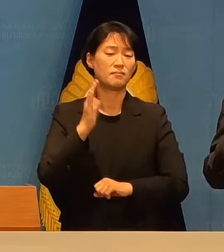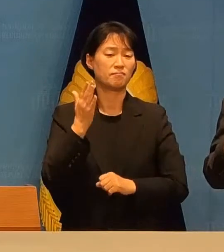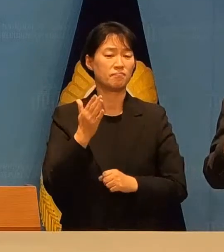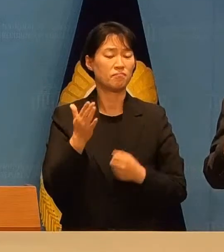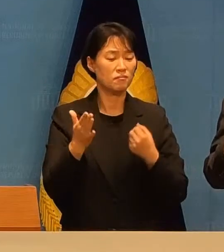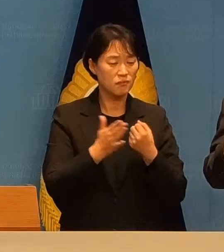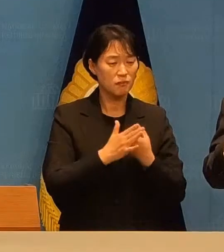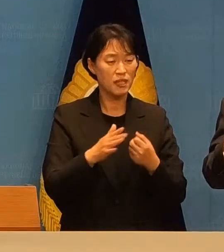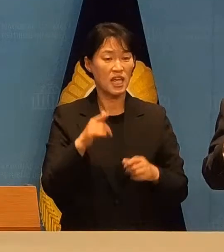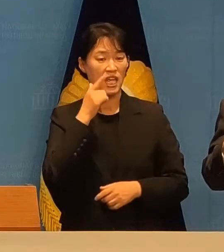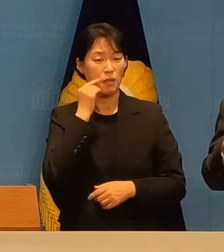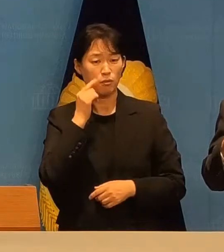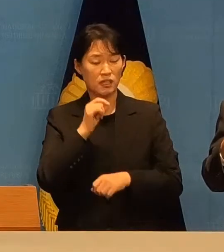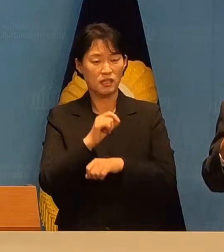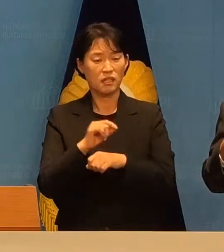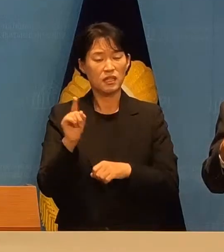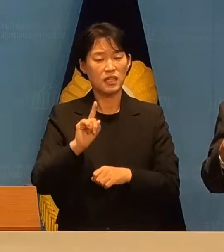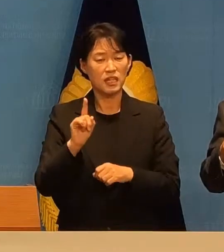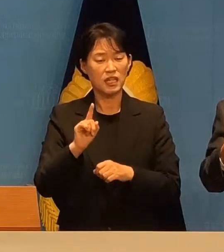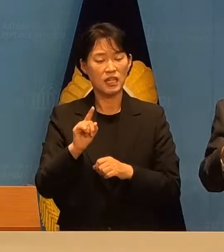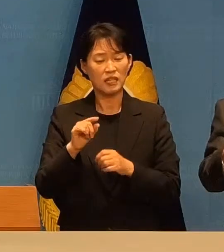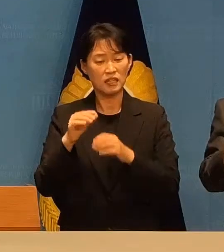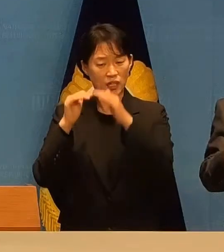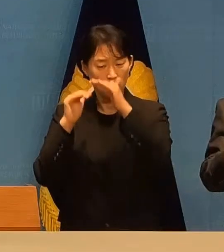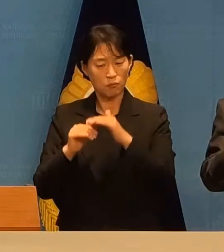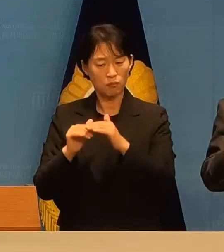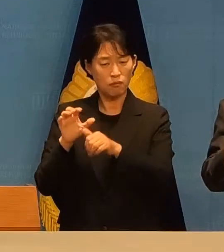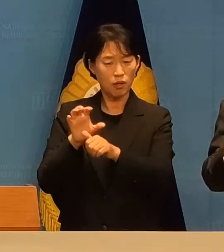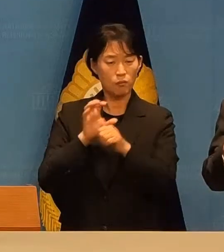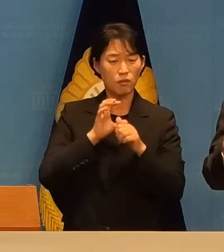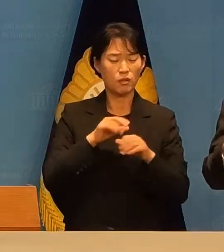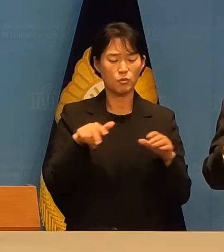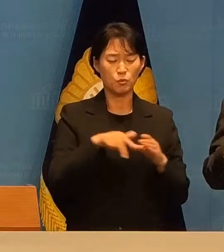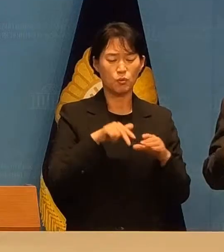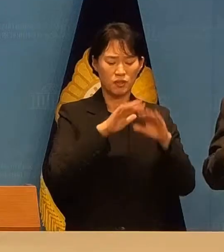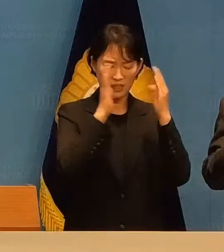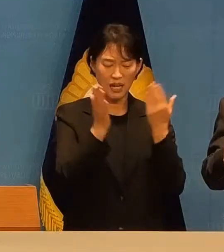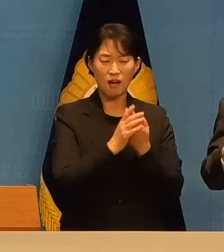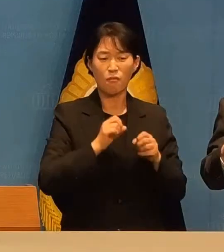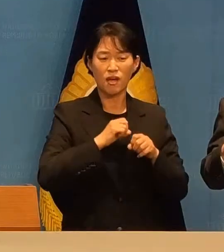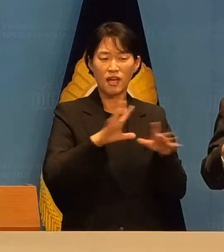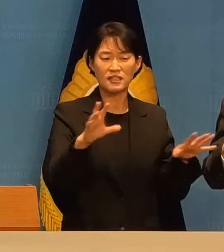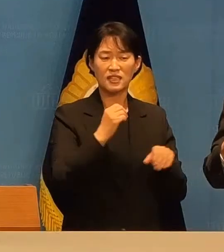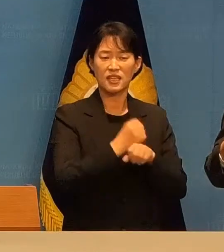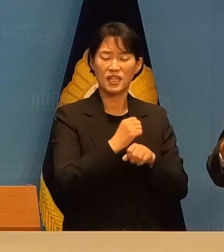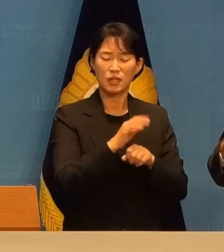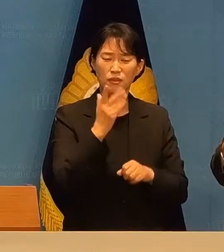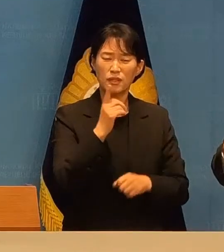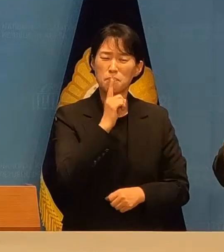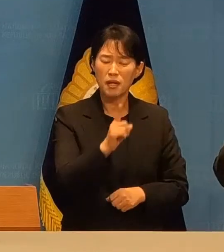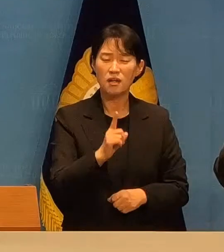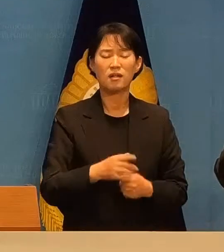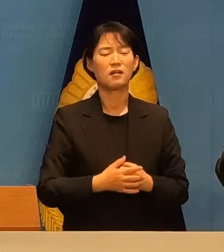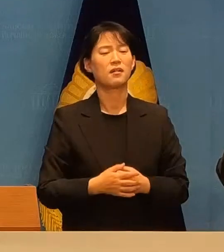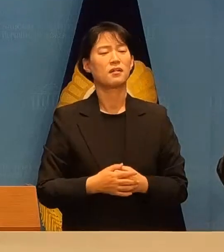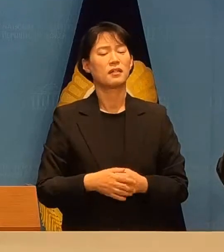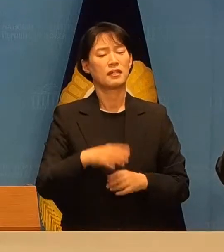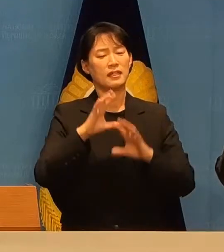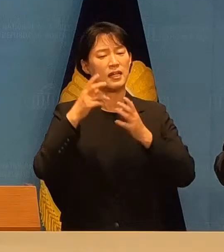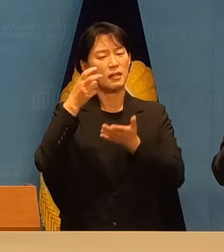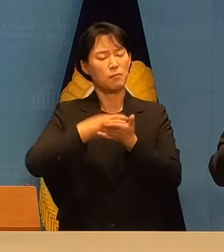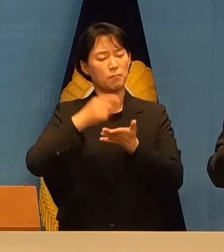그러므로 일본의 특정 사안을 별미로 종교 전체를 해체 대상으로 언급하는 것은